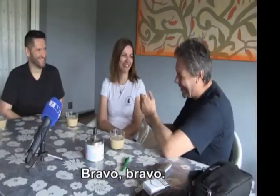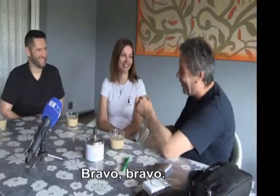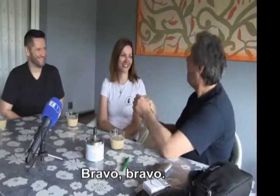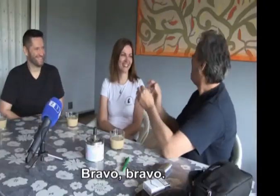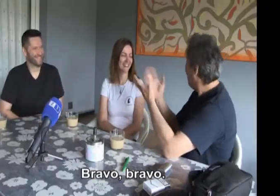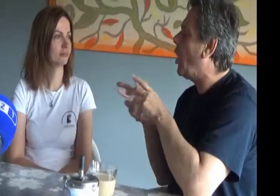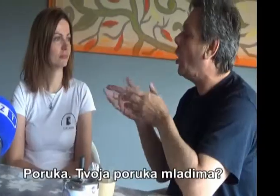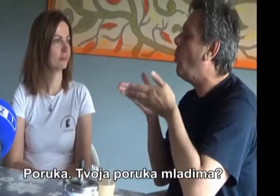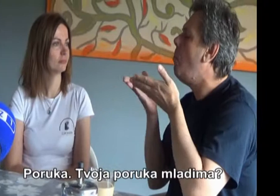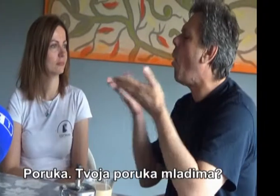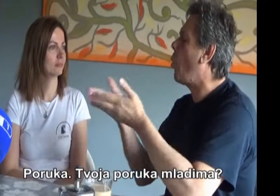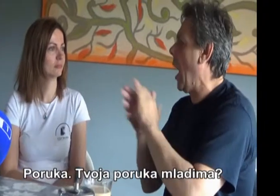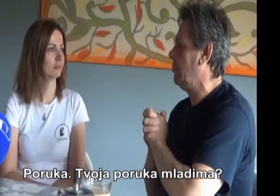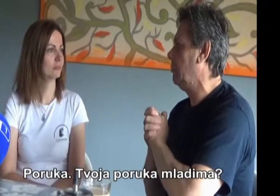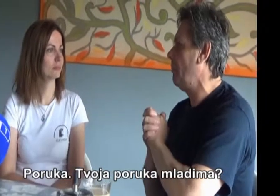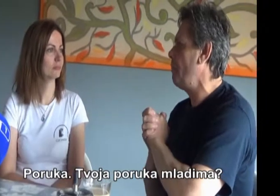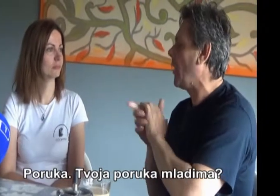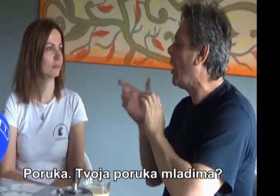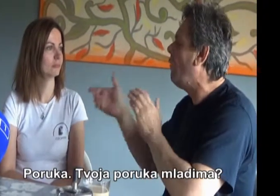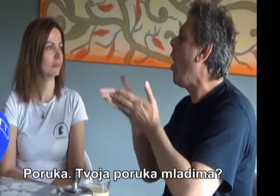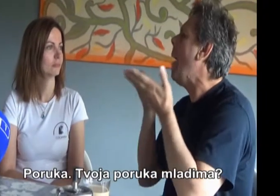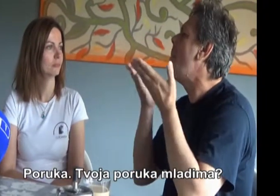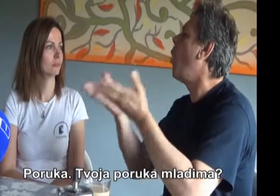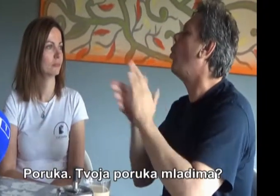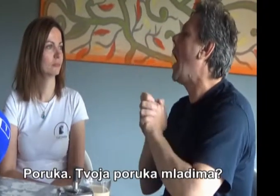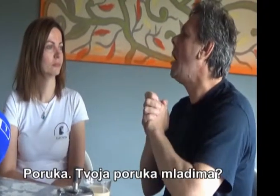Bravo. Poruka. Tvoja poruka